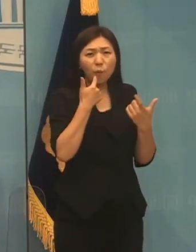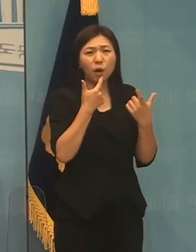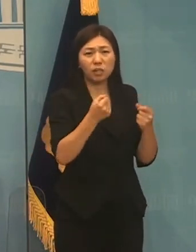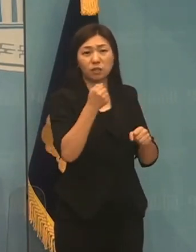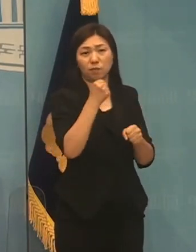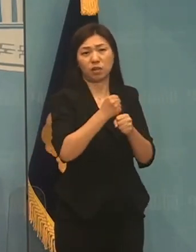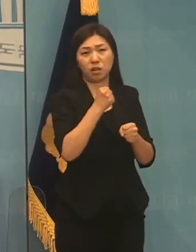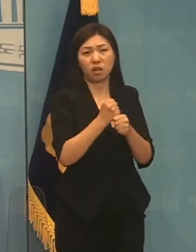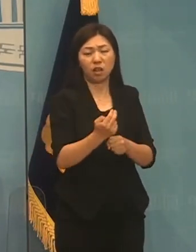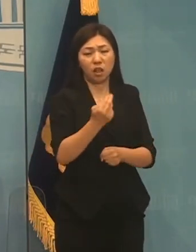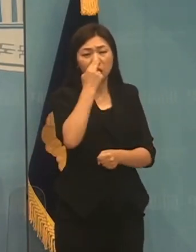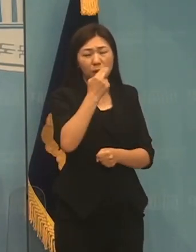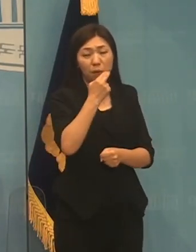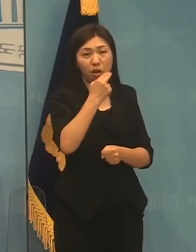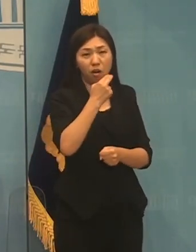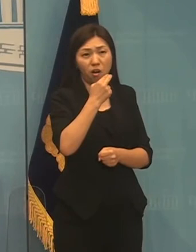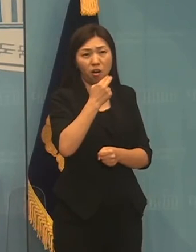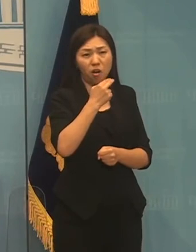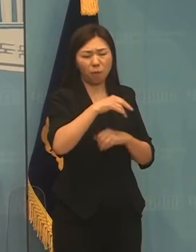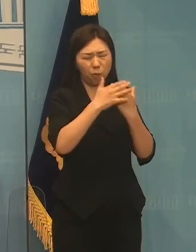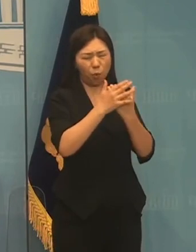생명까지 재단 잡힐 때까지